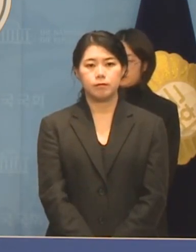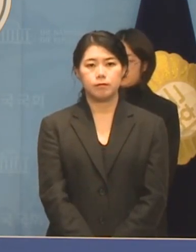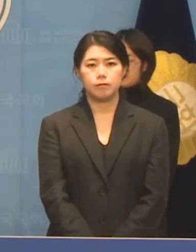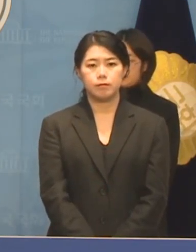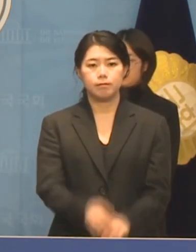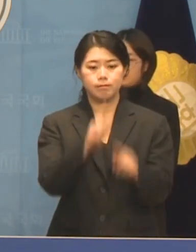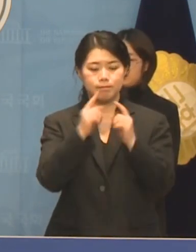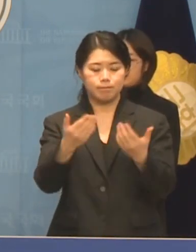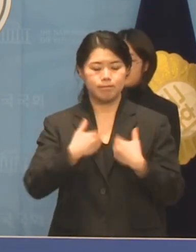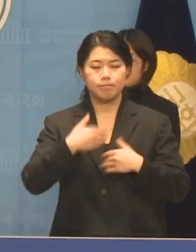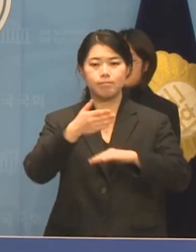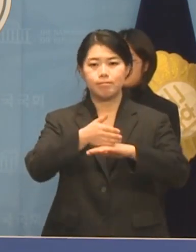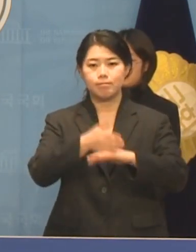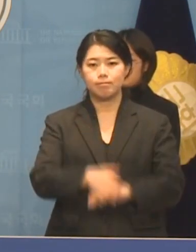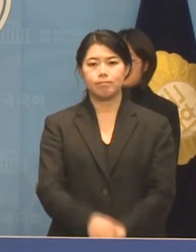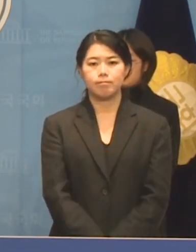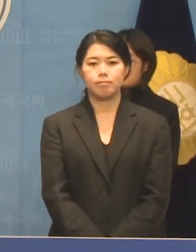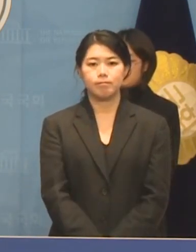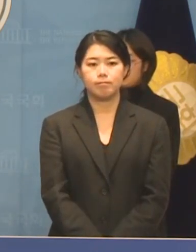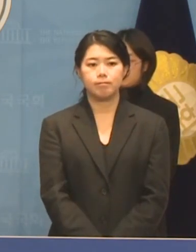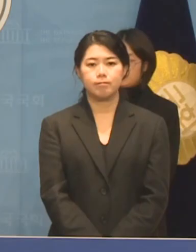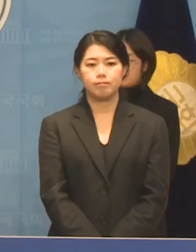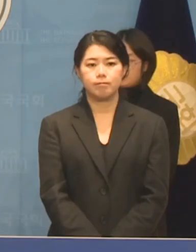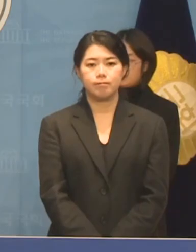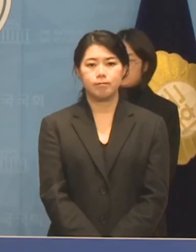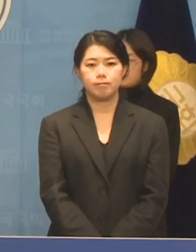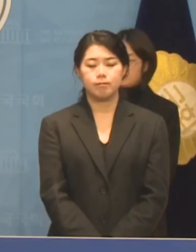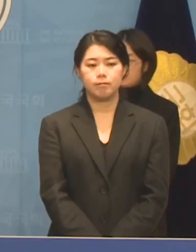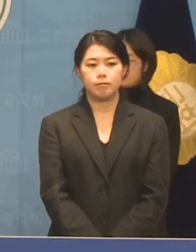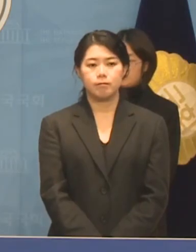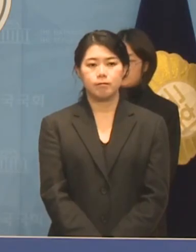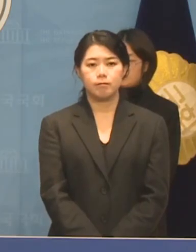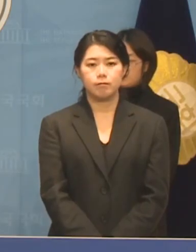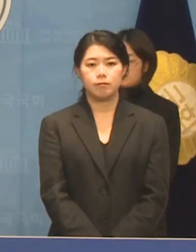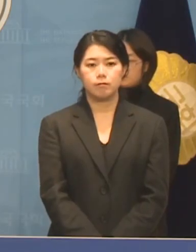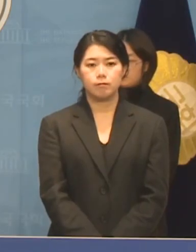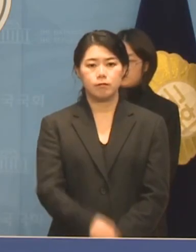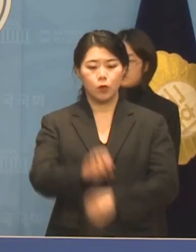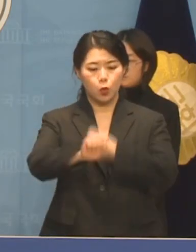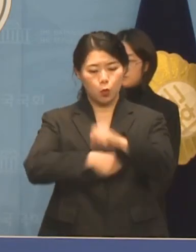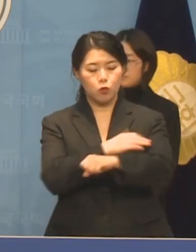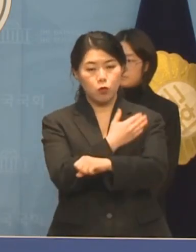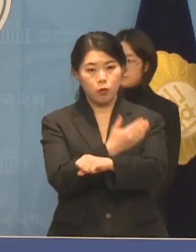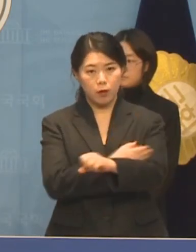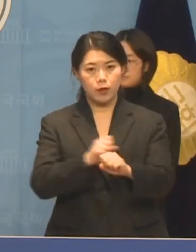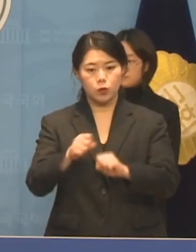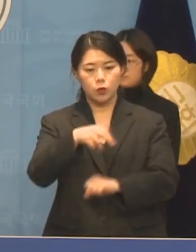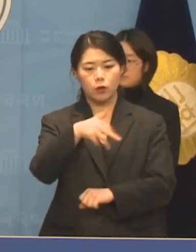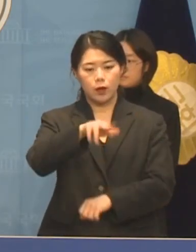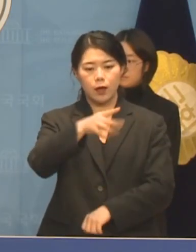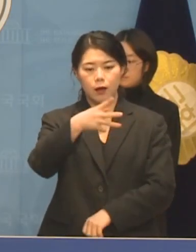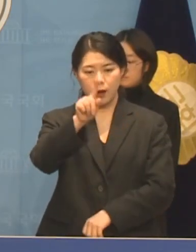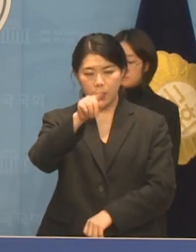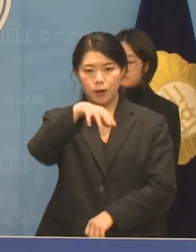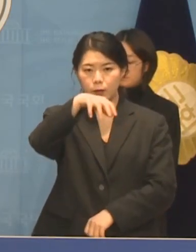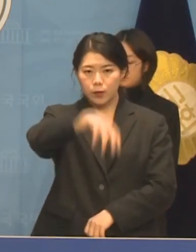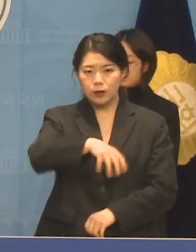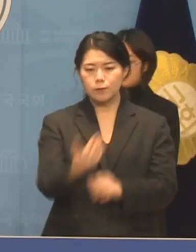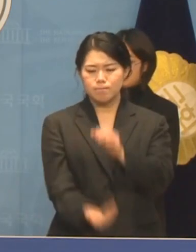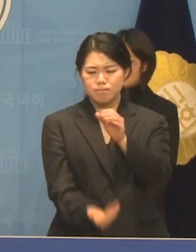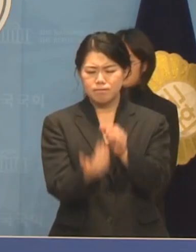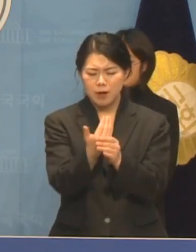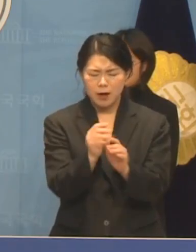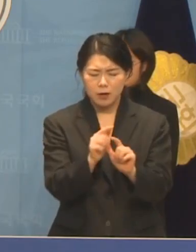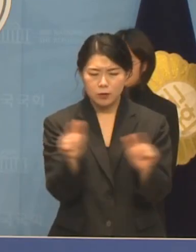예, 말씀 잘 들었습니다. 앞서 말씀드린 바와 같이 동물권 행동 카라에서 벌어지고 있는 이